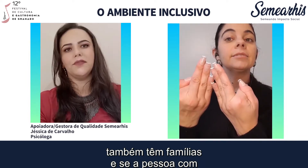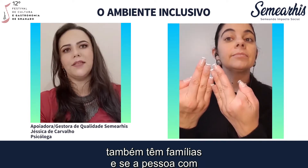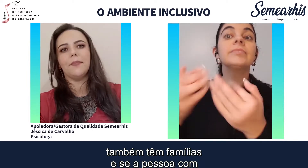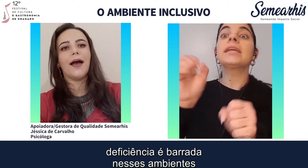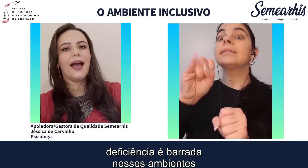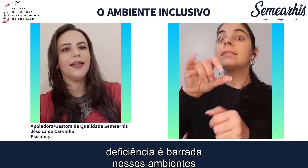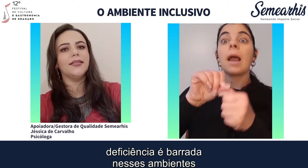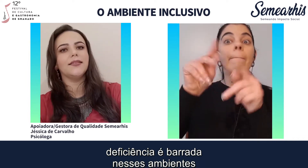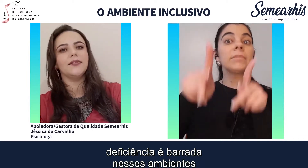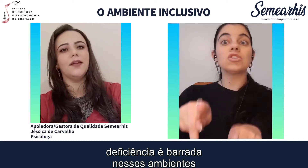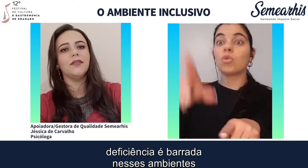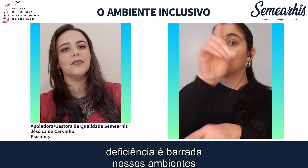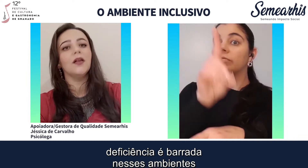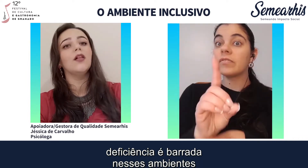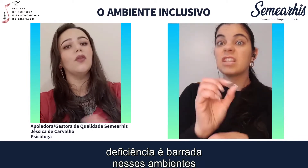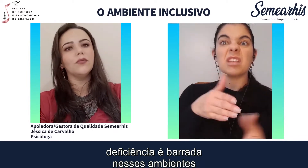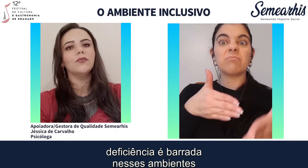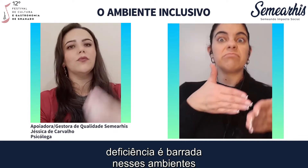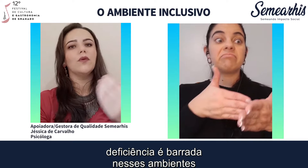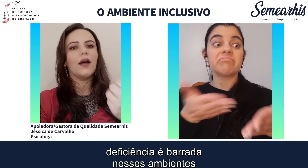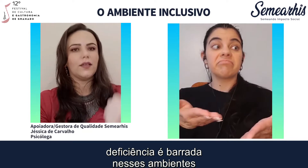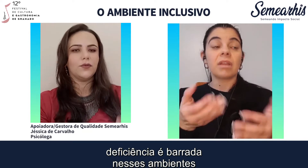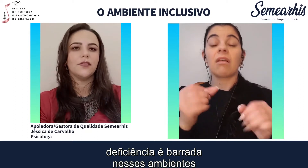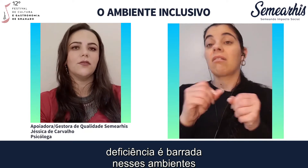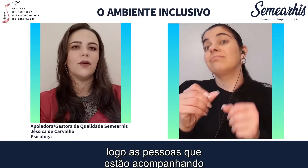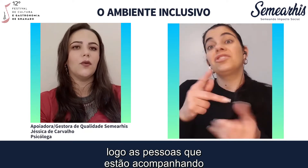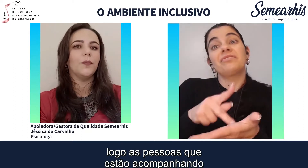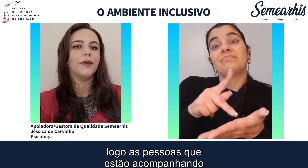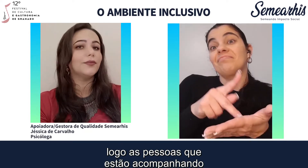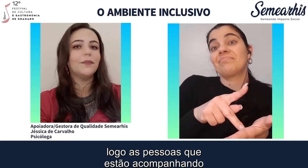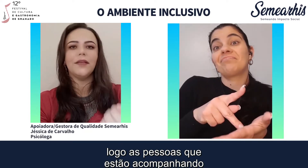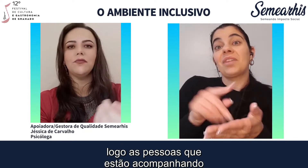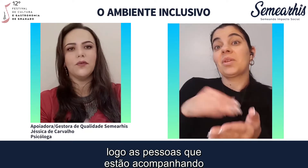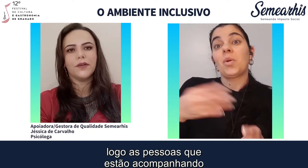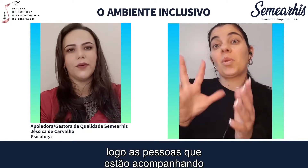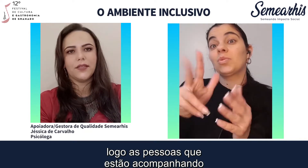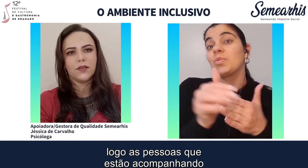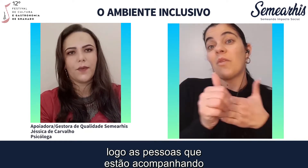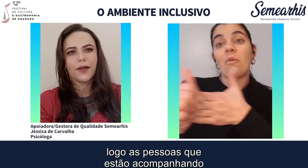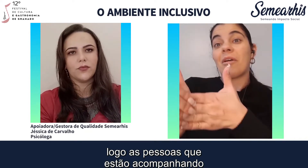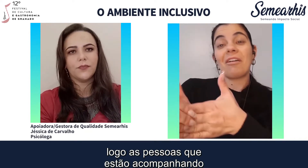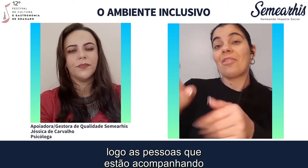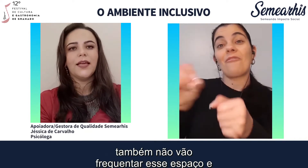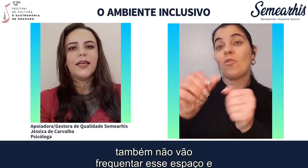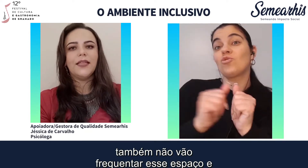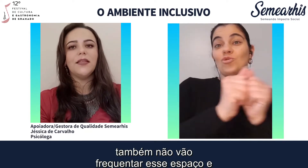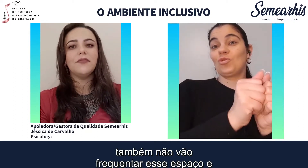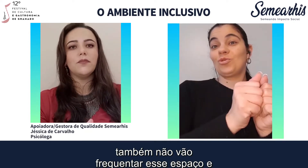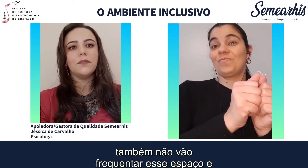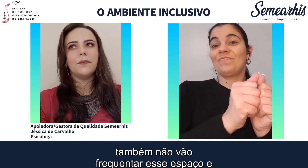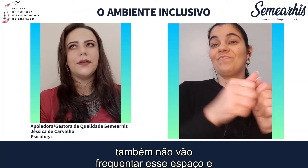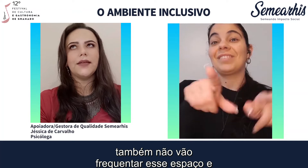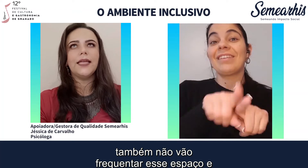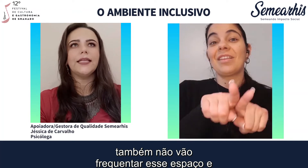pessoa com deficiência ela é barrada nesses ambientes, logo as pessoas que estão acompanhando também não vão frequentar esse espaço. E